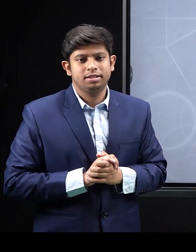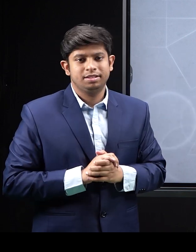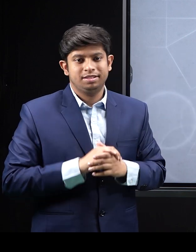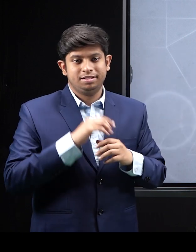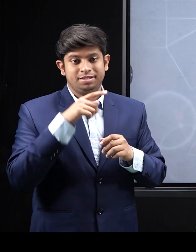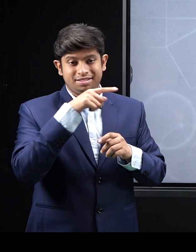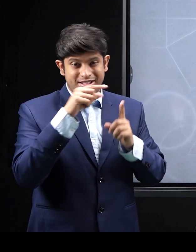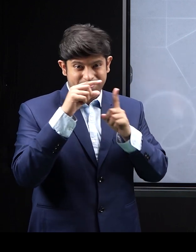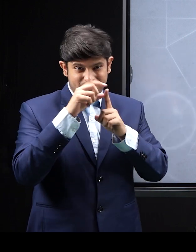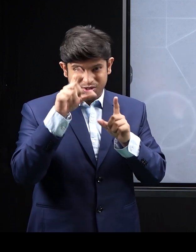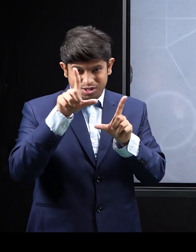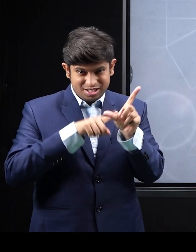బహుపదాలు,